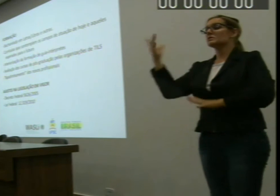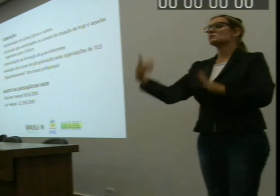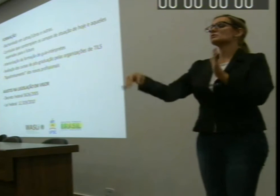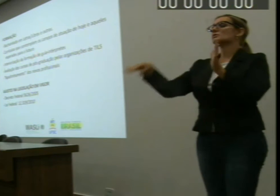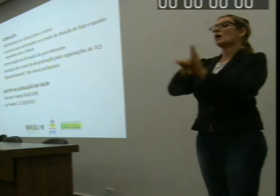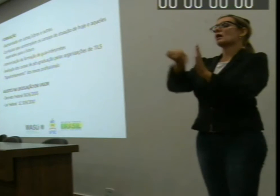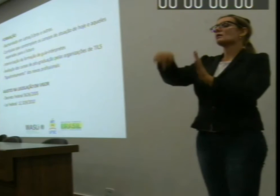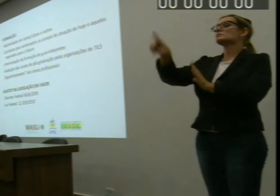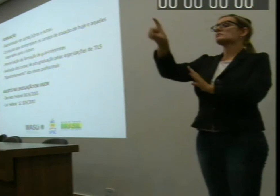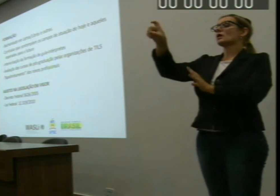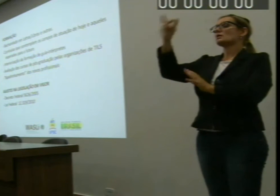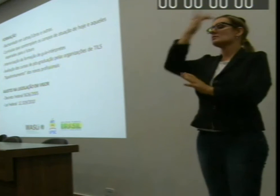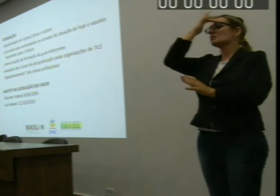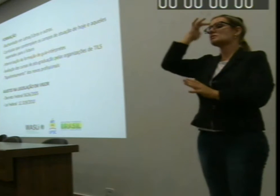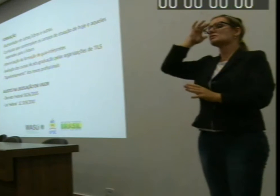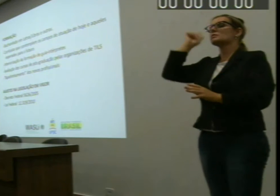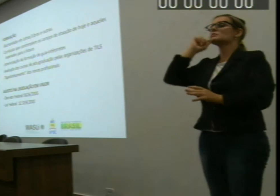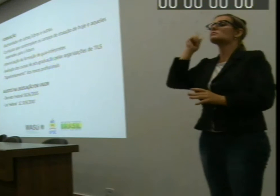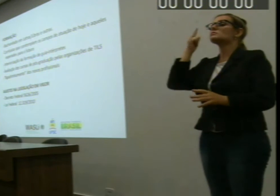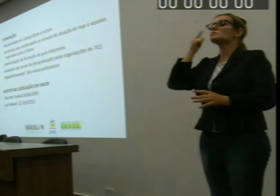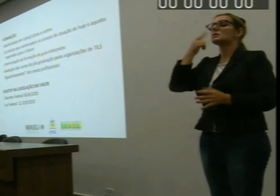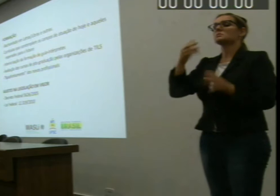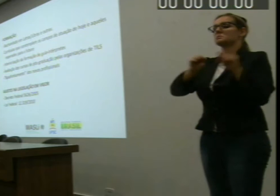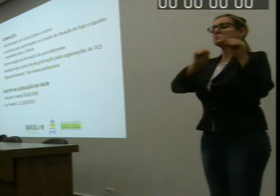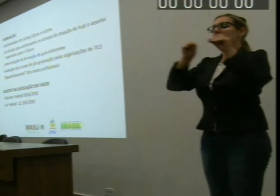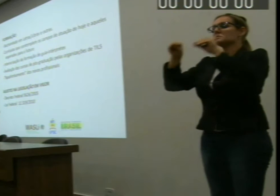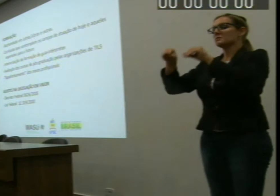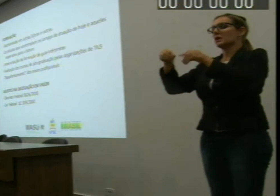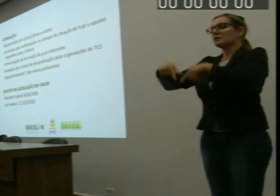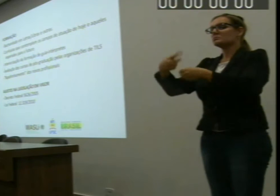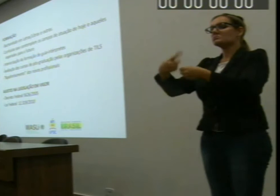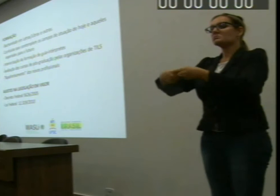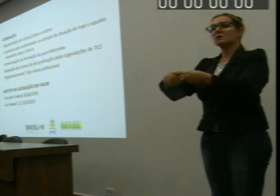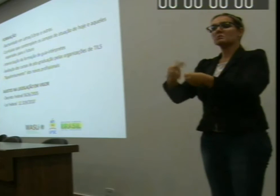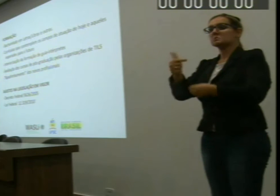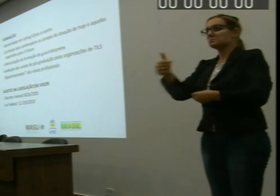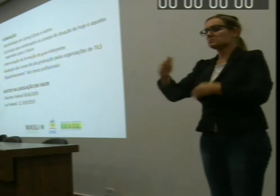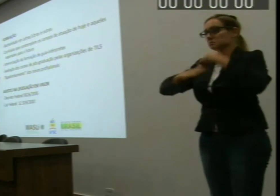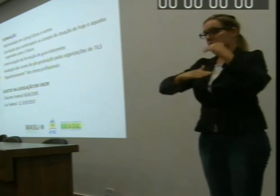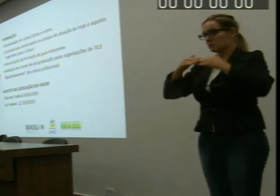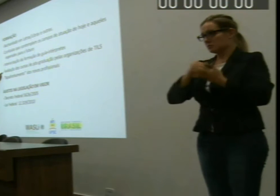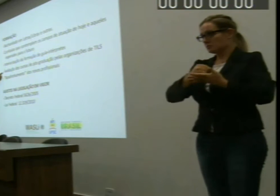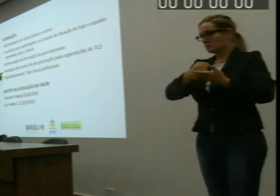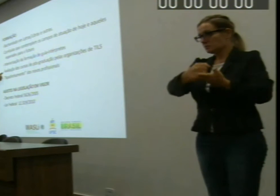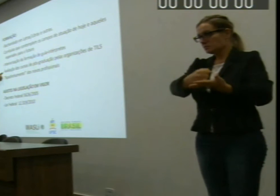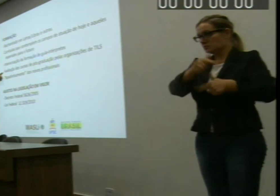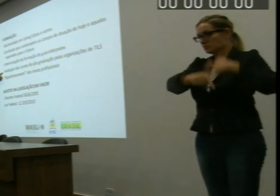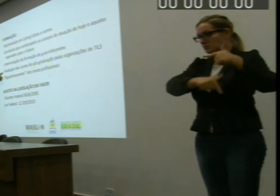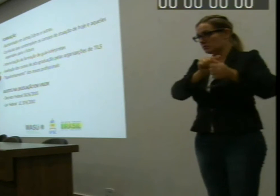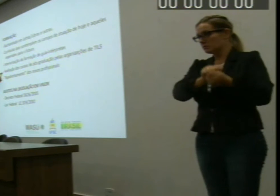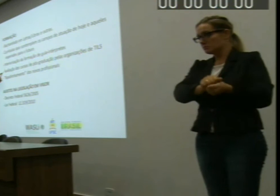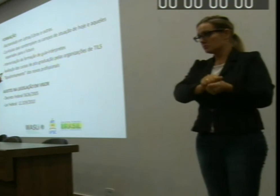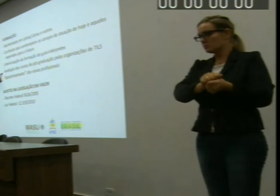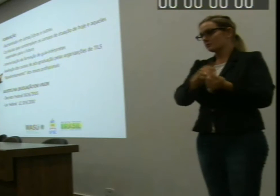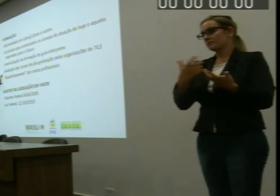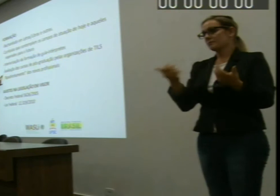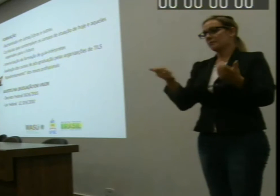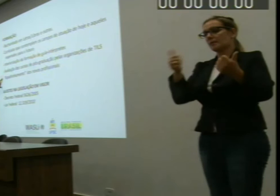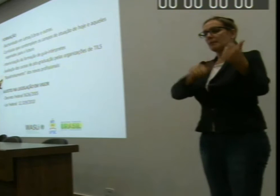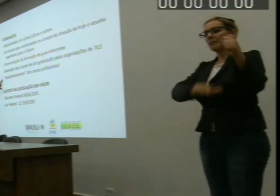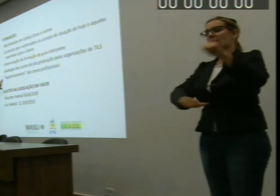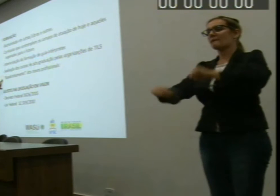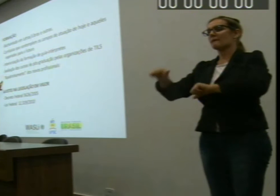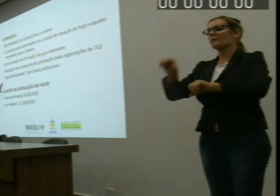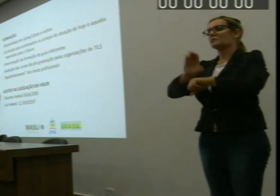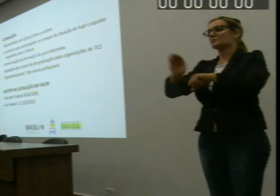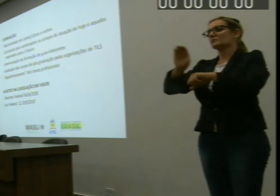aqui pode se mudar para cá uma pessoa sudo cega E aí não vai ter ninguém né avaliação dos cursos de pós--graduação